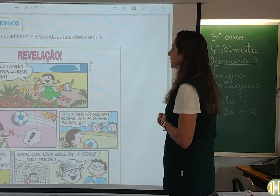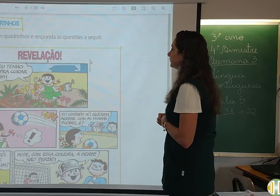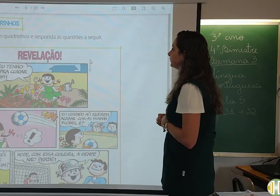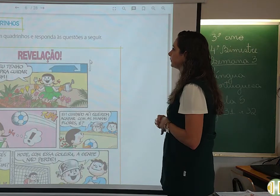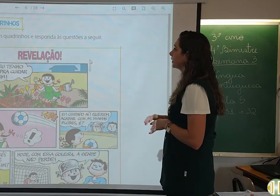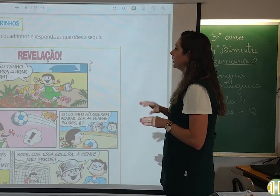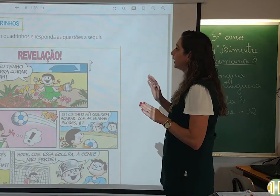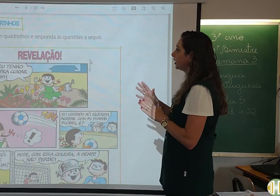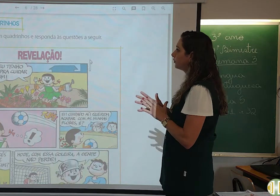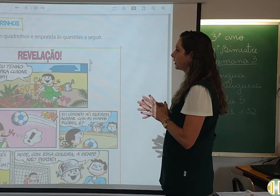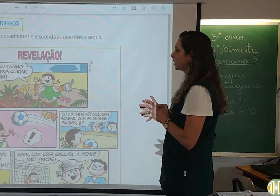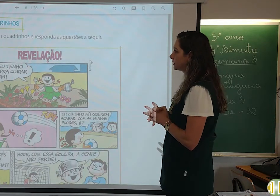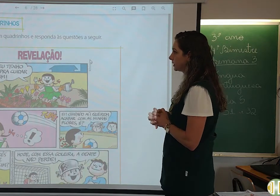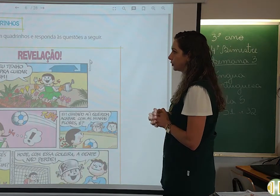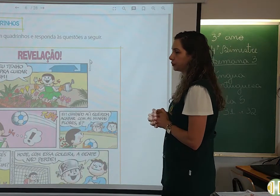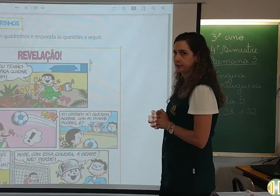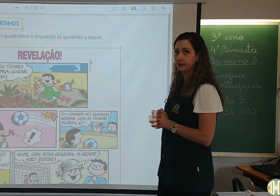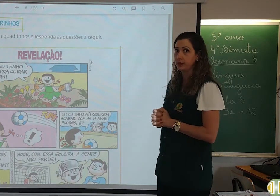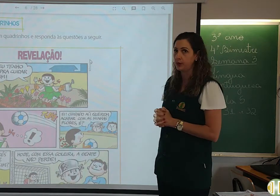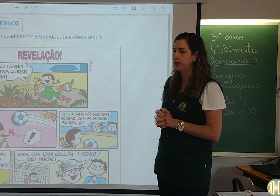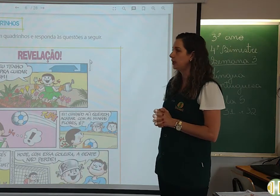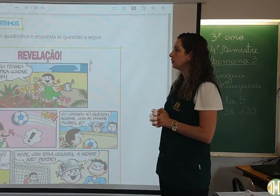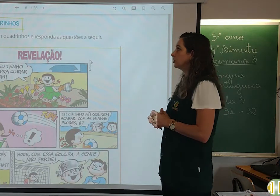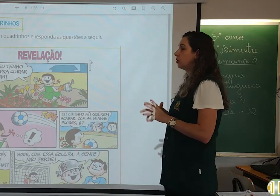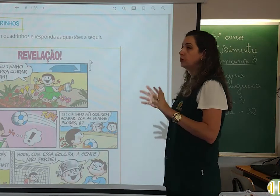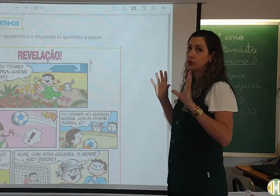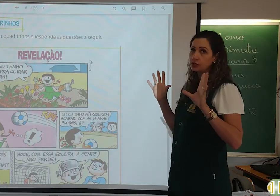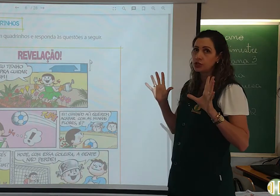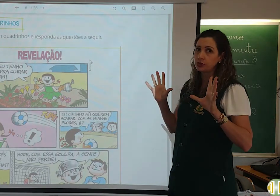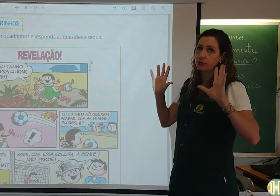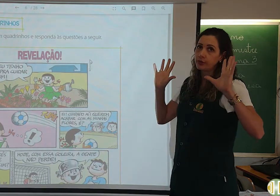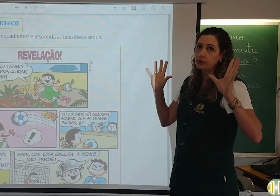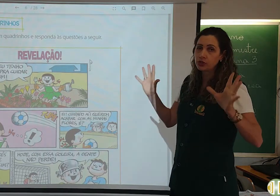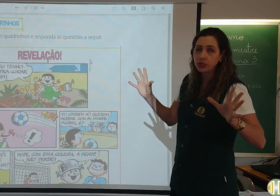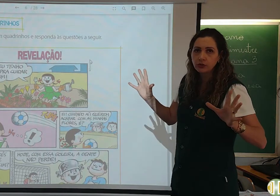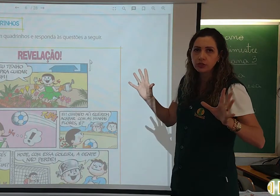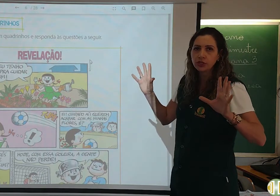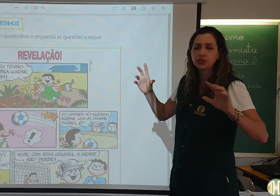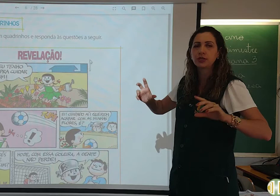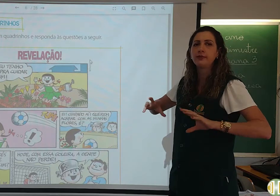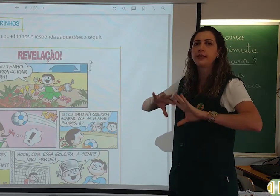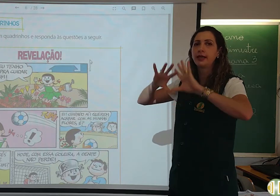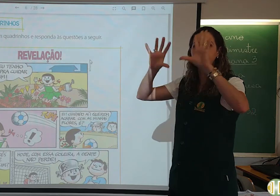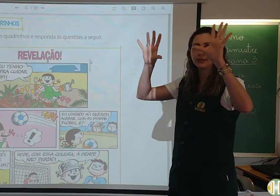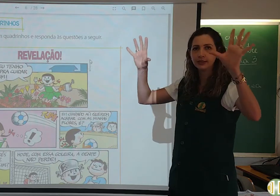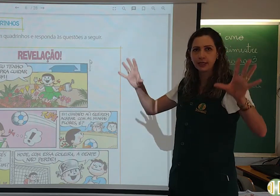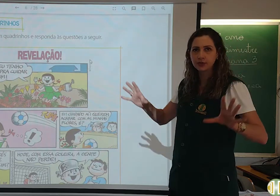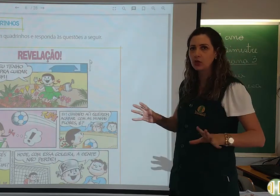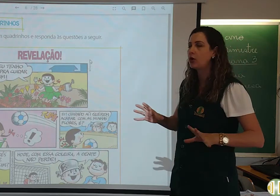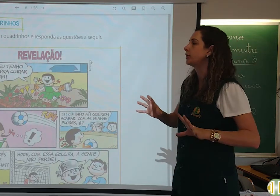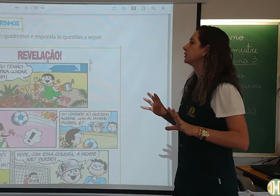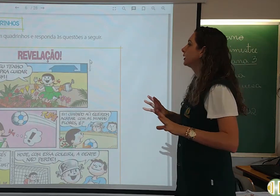seguir. Revelação. Olha lá o nome, olha o título. Pelo título, a gente já tem uma ideia da história,